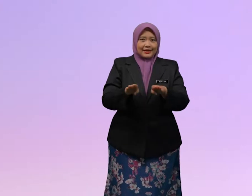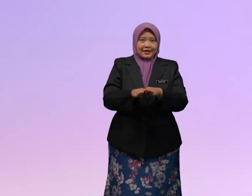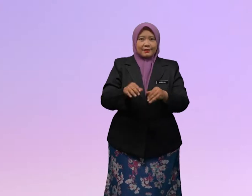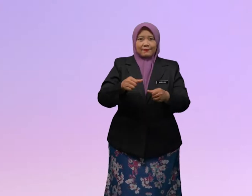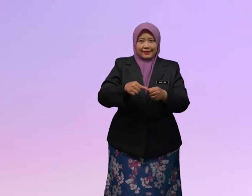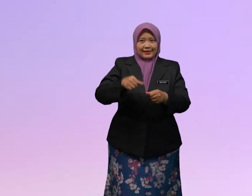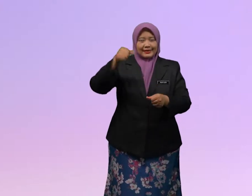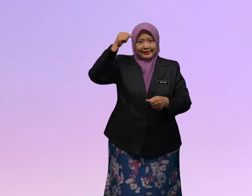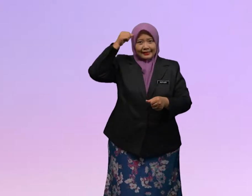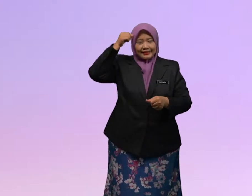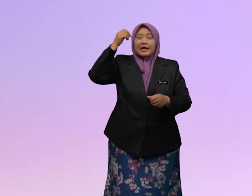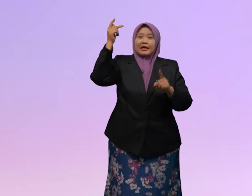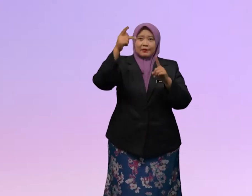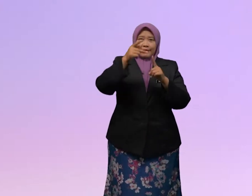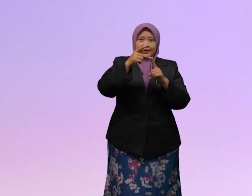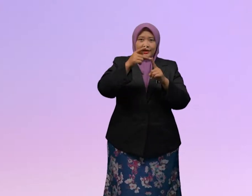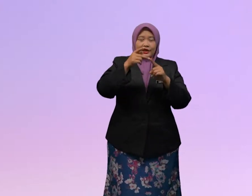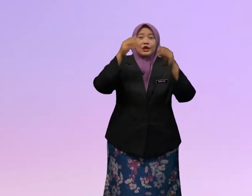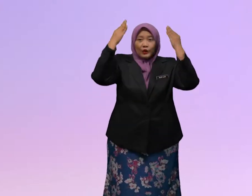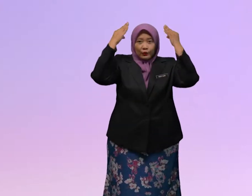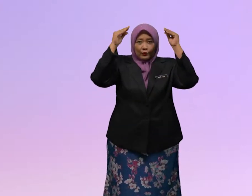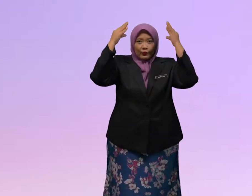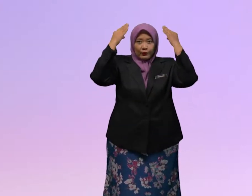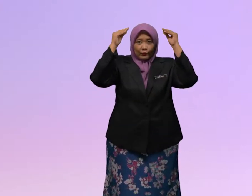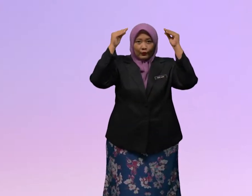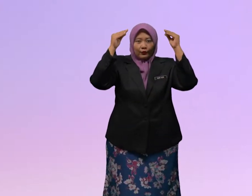sebagai peringatan kepada guru-guru,